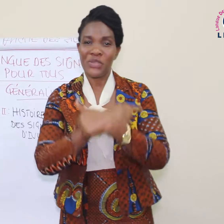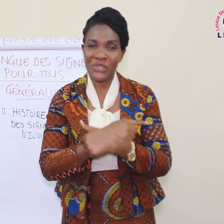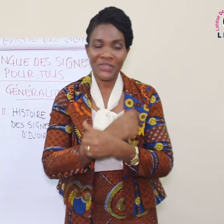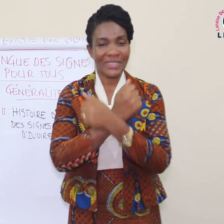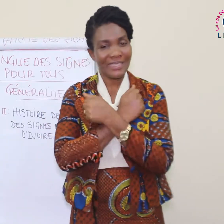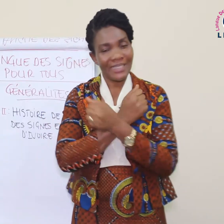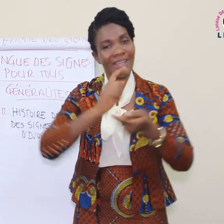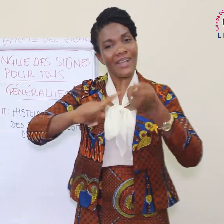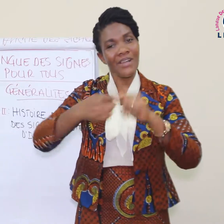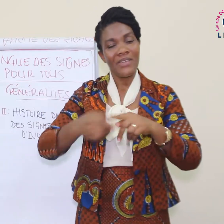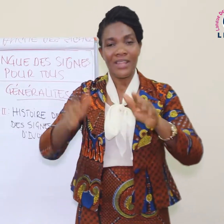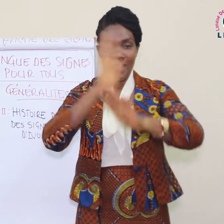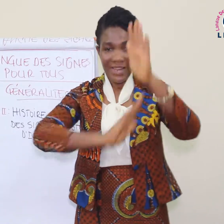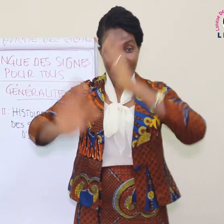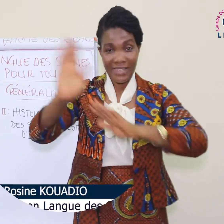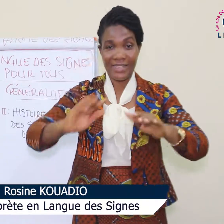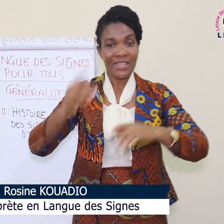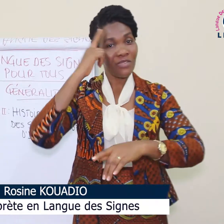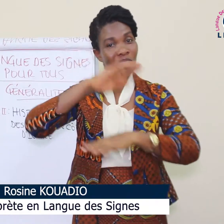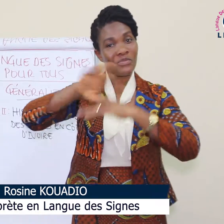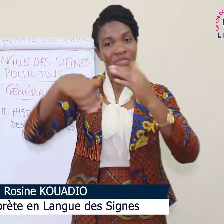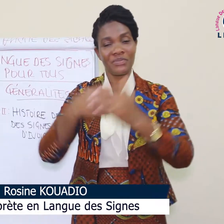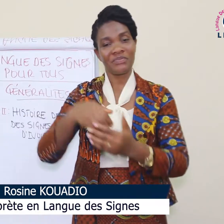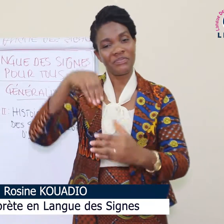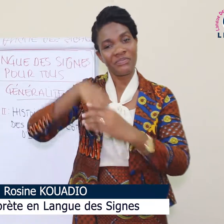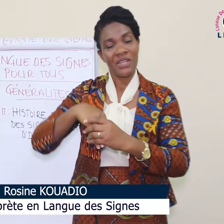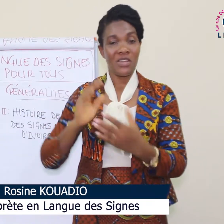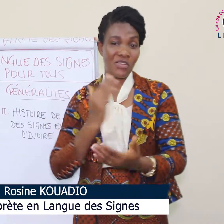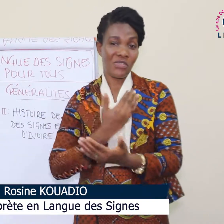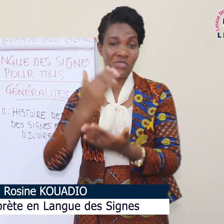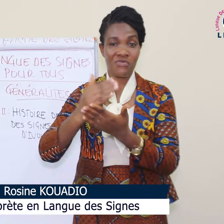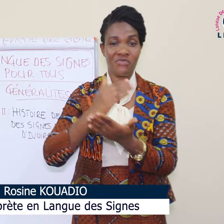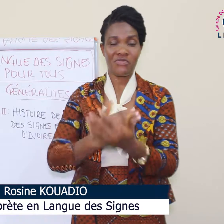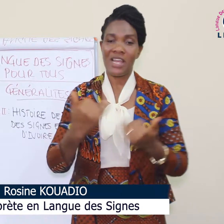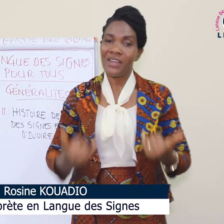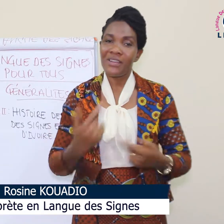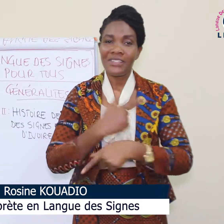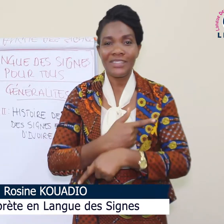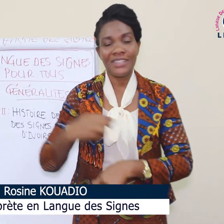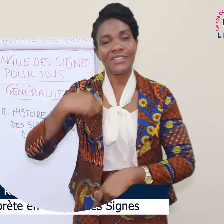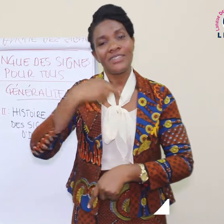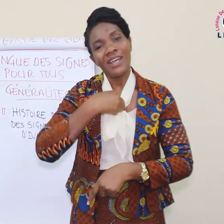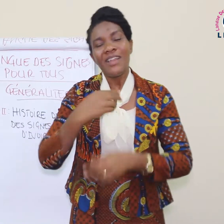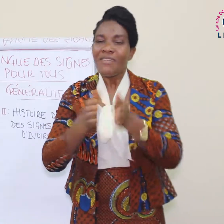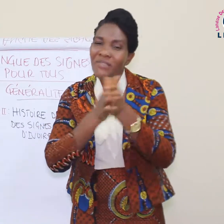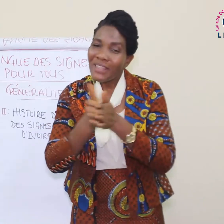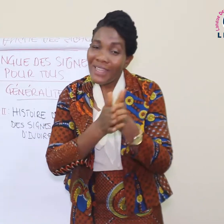journée de la langue des signes pour tous. Dans notre cours d'aujourd'hui, nous allons nous intéresser à l'histoire de la langue